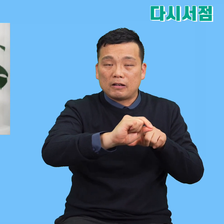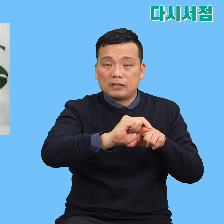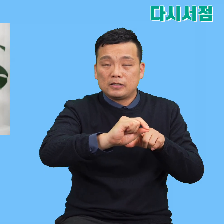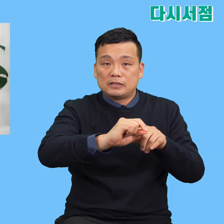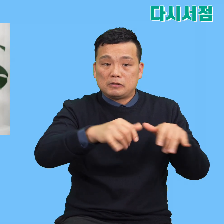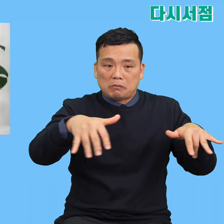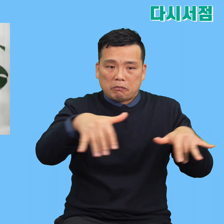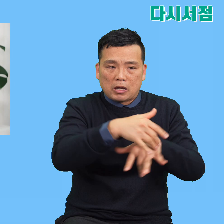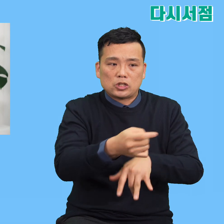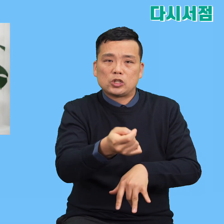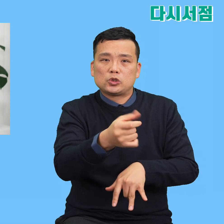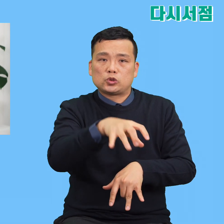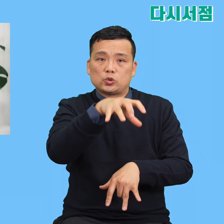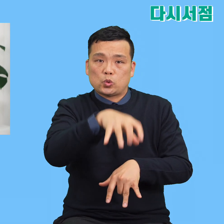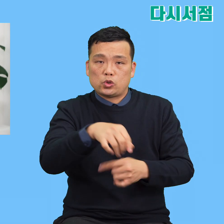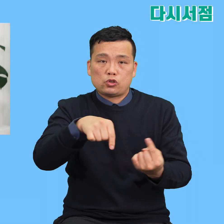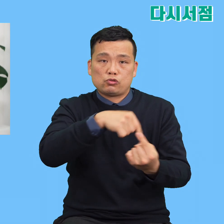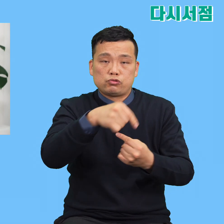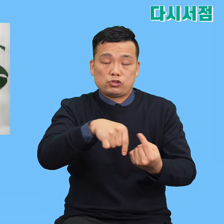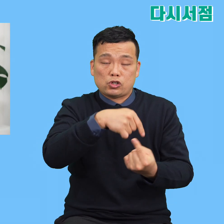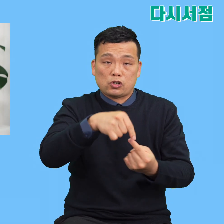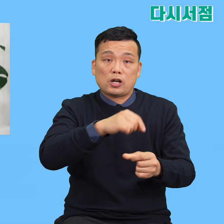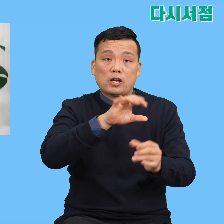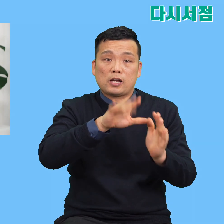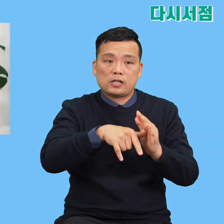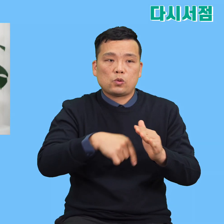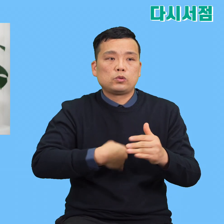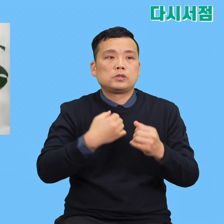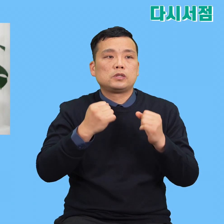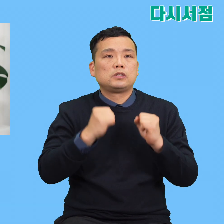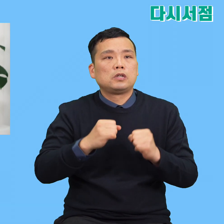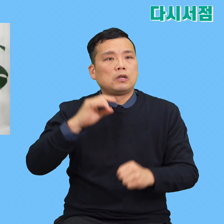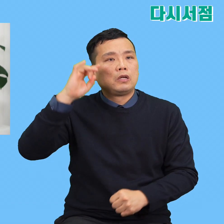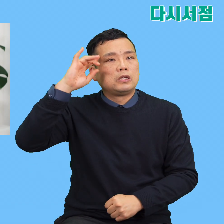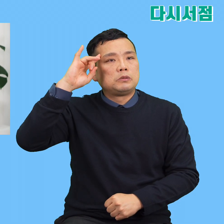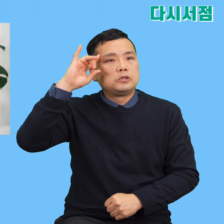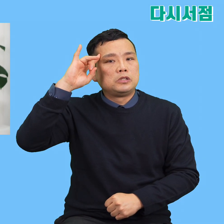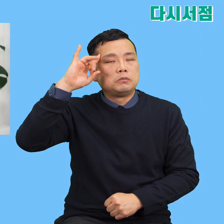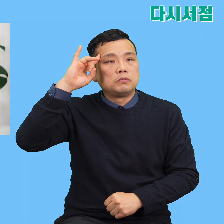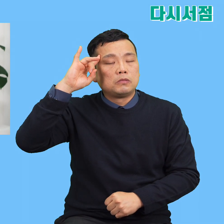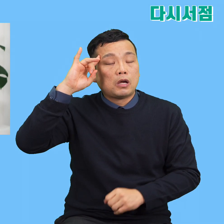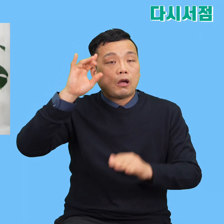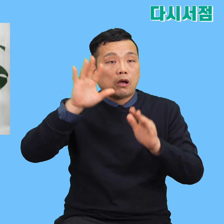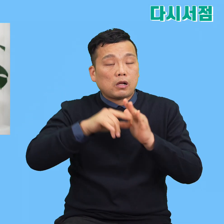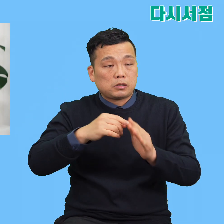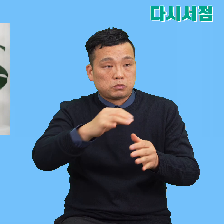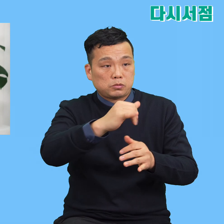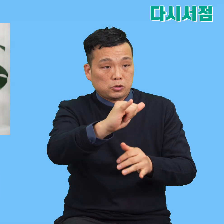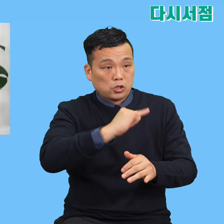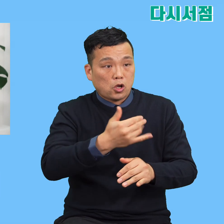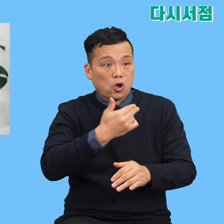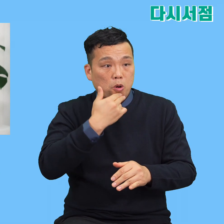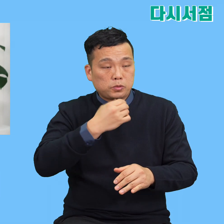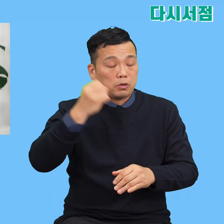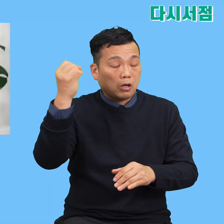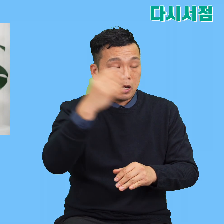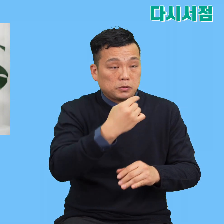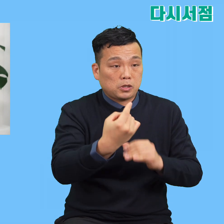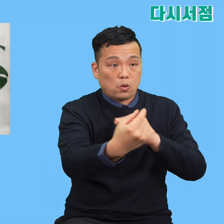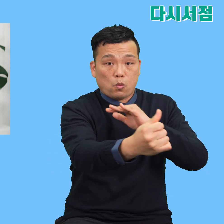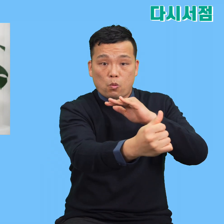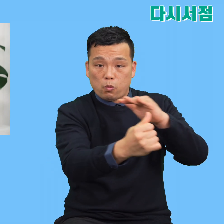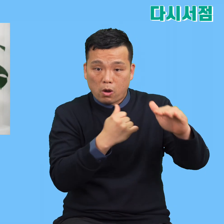이전하기 전에는. 그럴 때는 혼자 있으면 심심하니까 뭐 미리 연락도 없이 책을 들고 오시는 분들이 종종 계셨는데 그럼 너무 재밌는